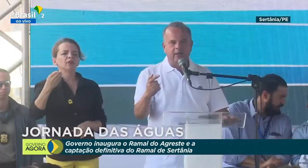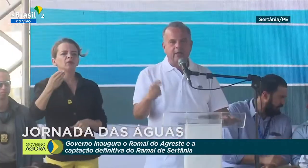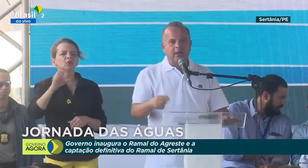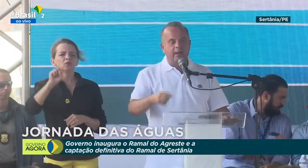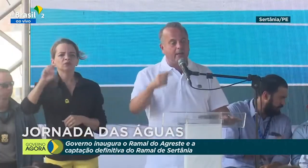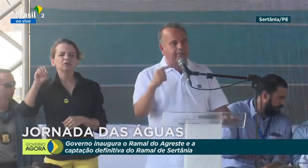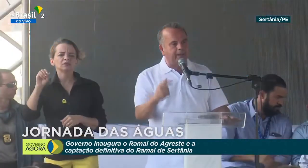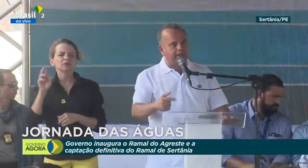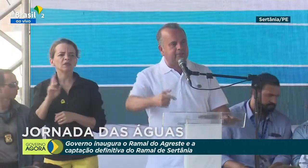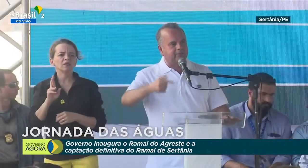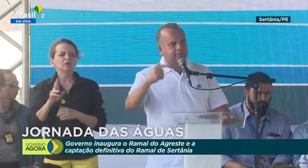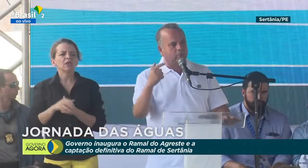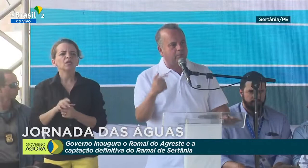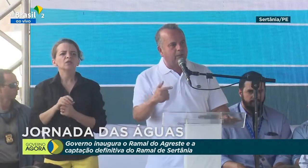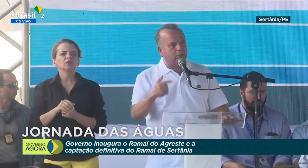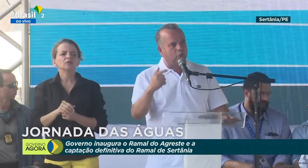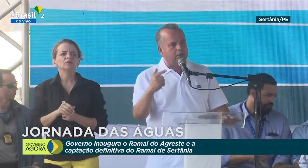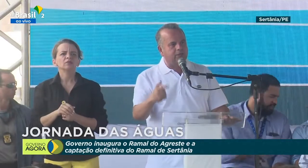1.400.000.000 de reais. Em apenas